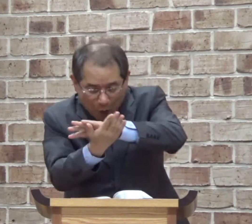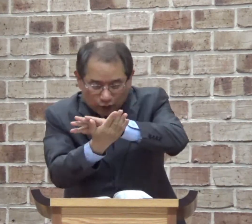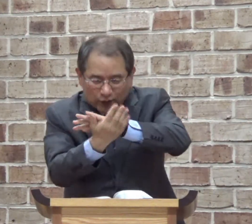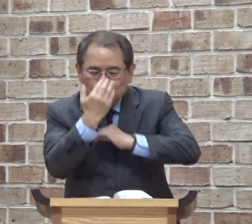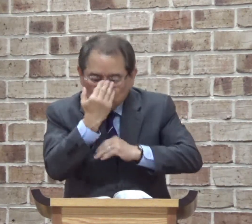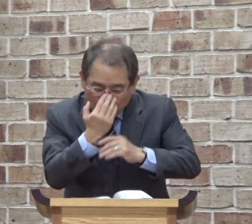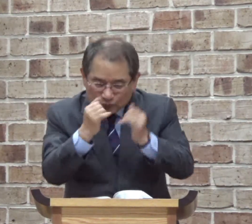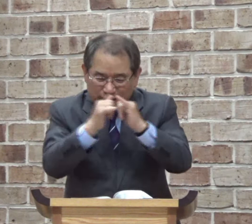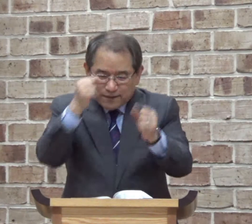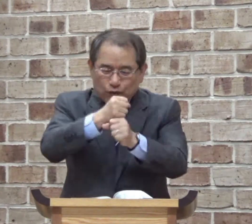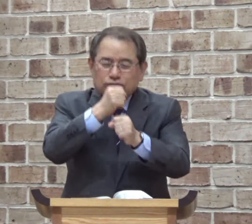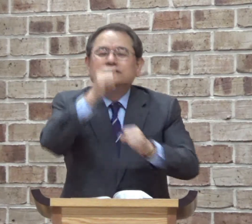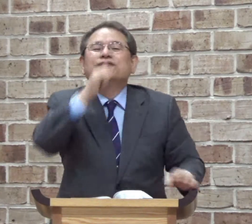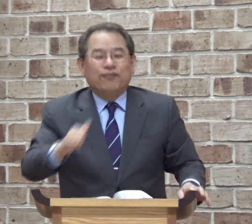교만한 자를 겸손하게 만드심.